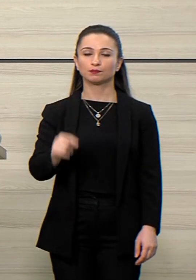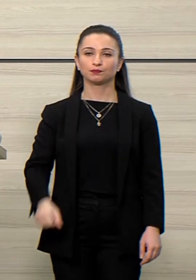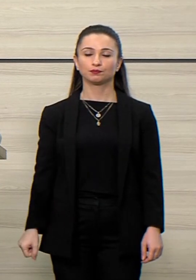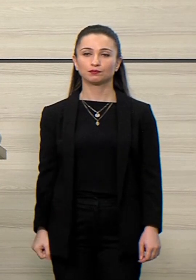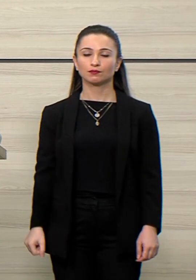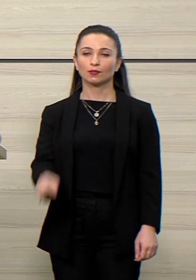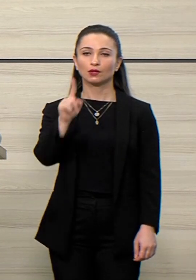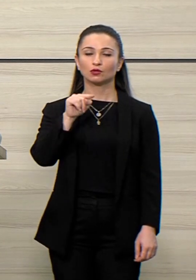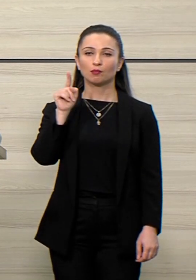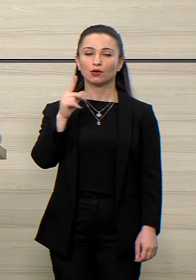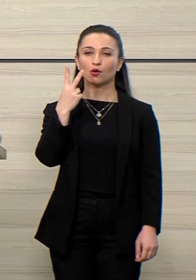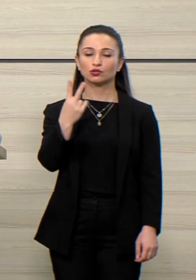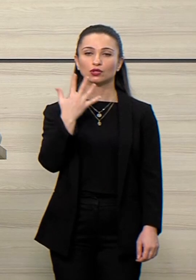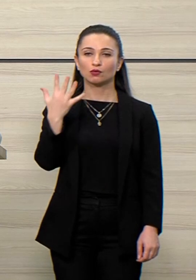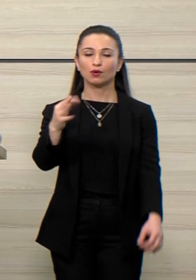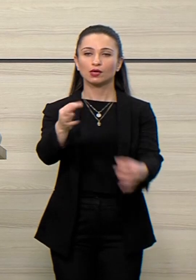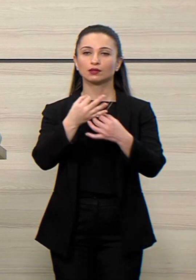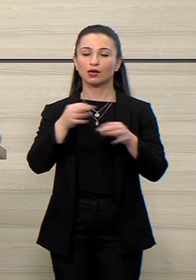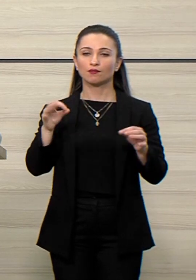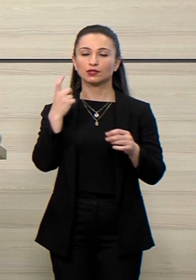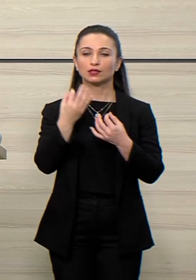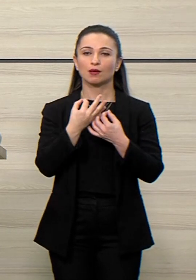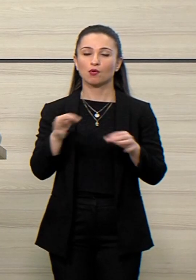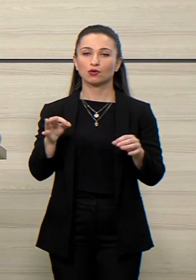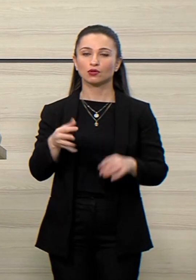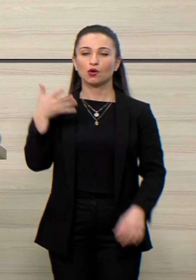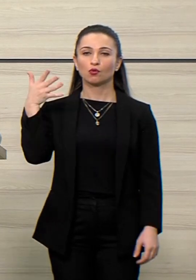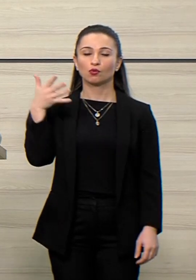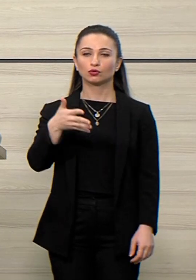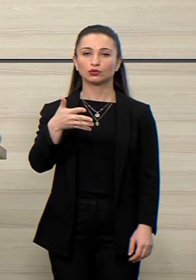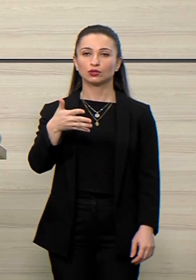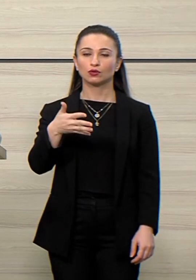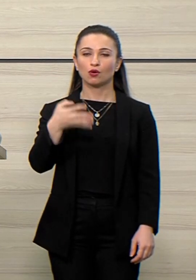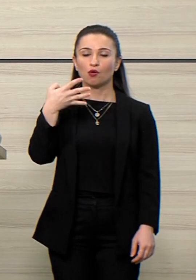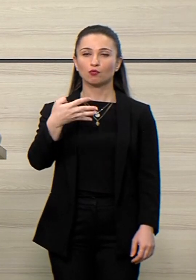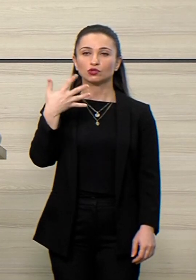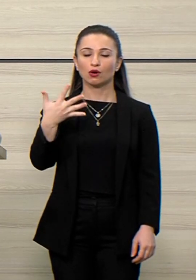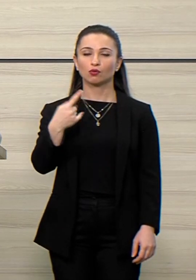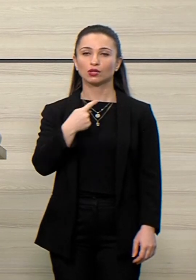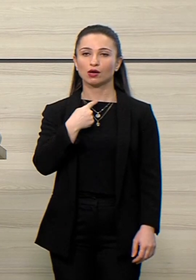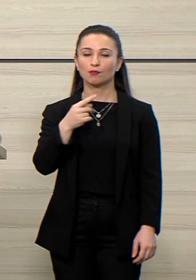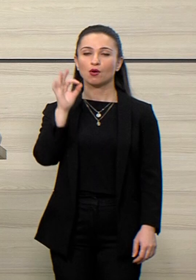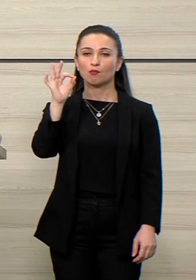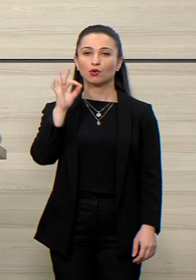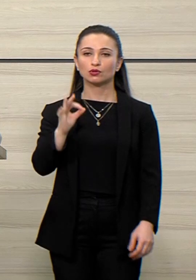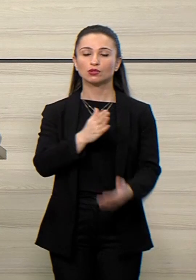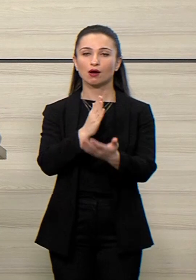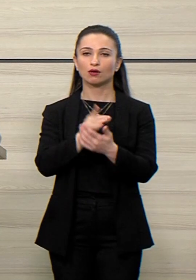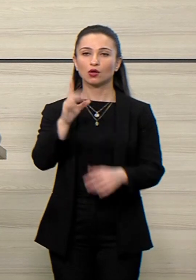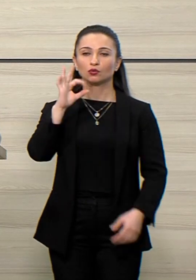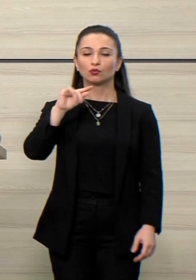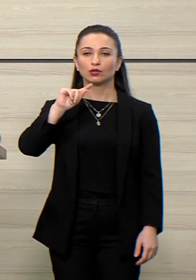1.34%. ნომერი 25 თავისუფალი დემოკრატები, 5045 ხმა, პროცენტულად ეს